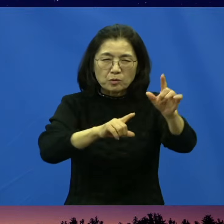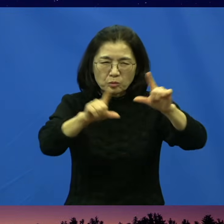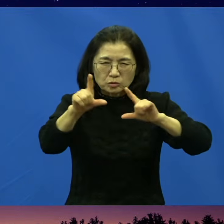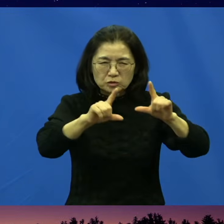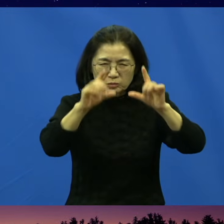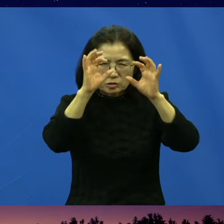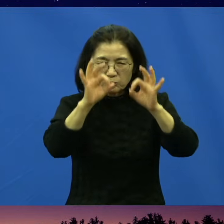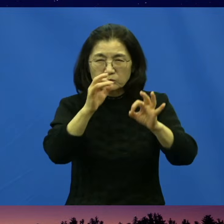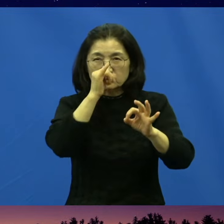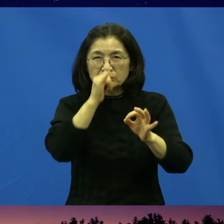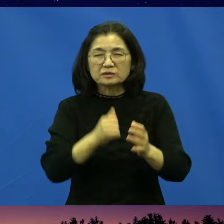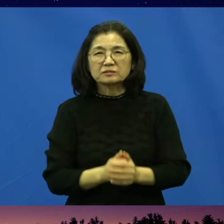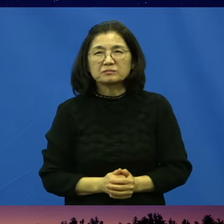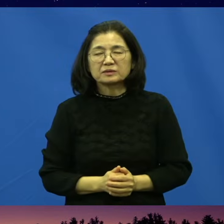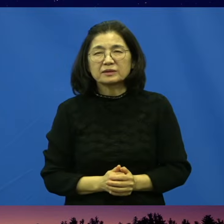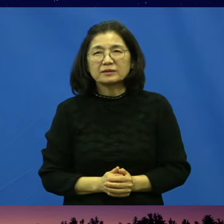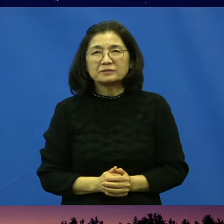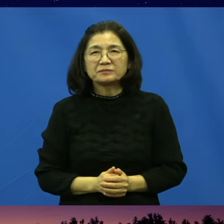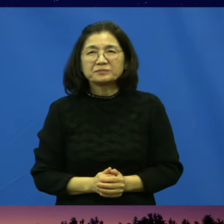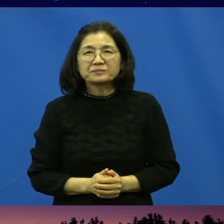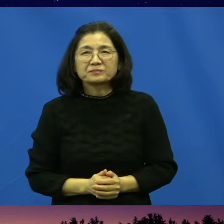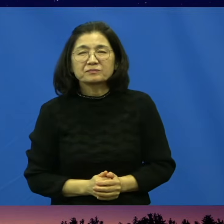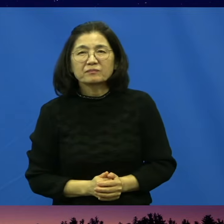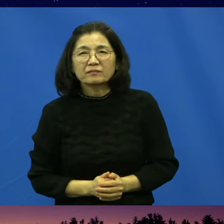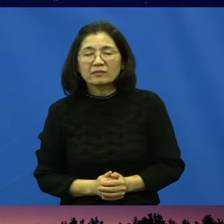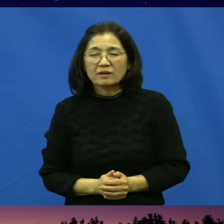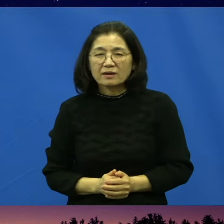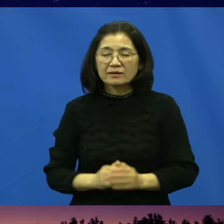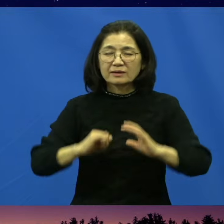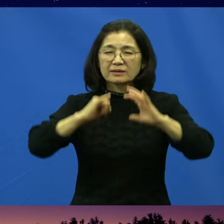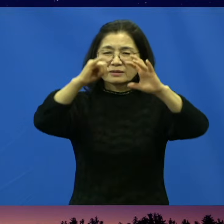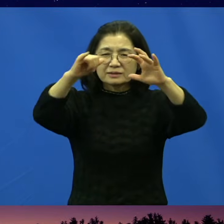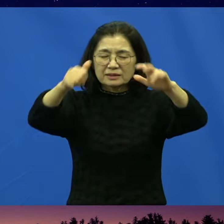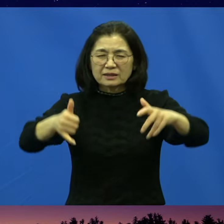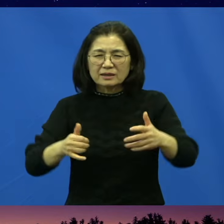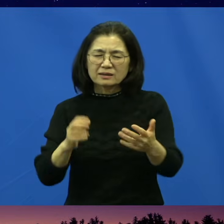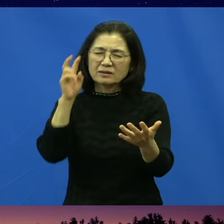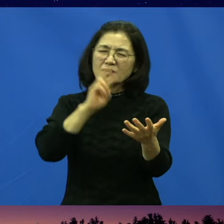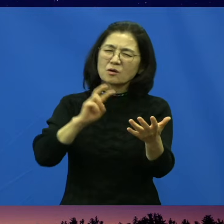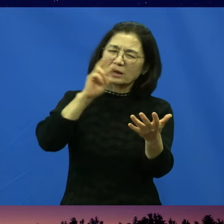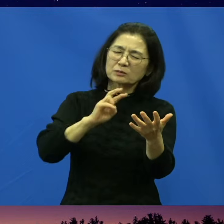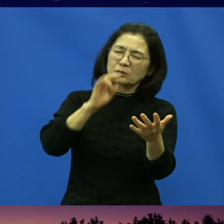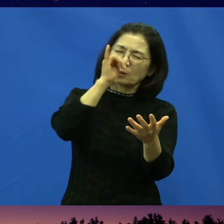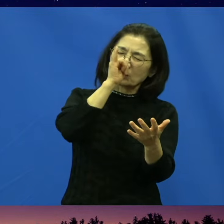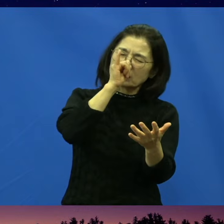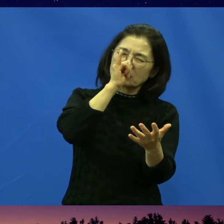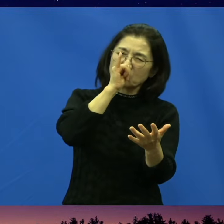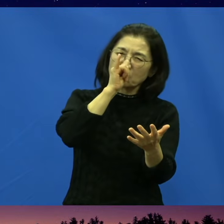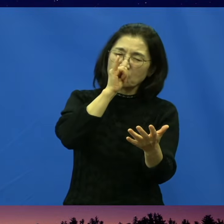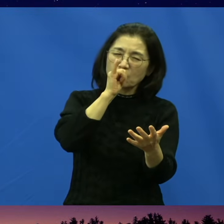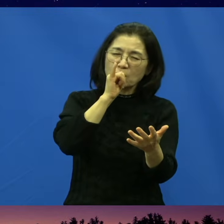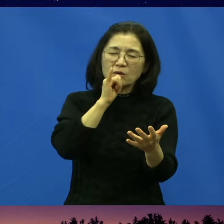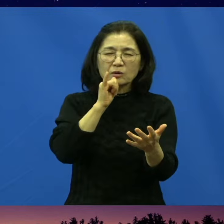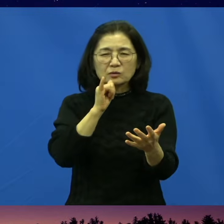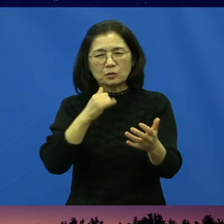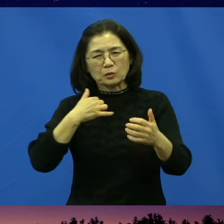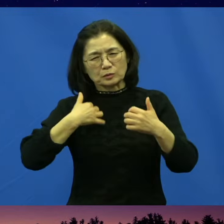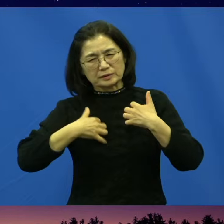세상에 수많은 웃음과 흥겨운 음악이 들리지만 마냥 기뻐할 수 없는 마음이 그 마음속 한켠에 무겁게